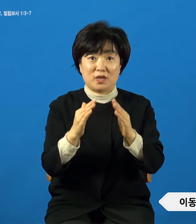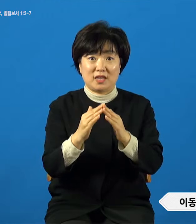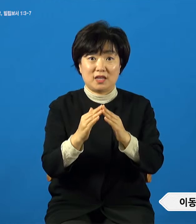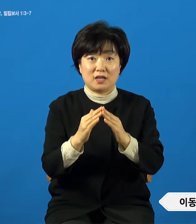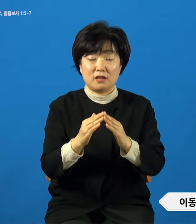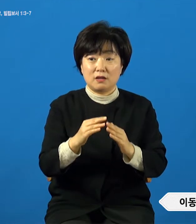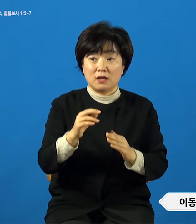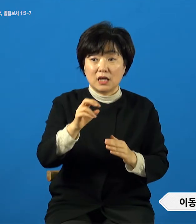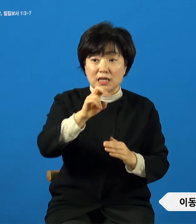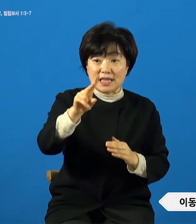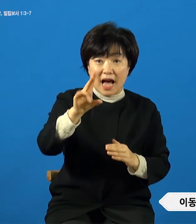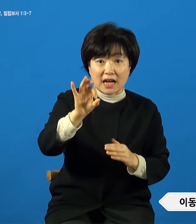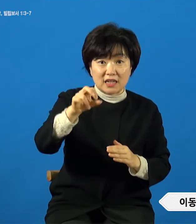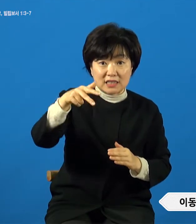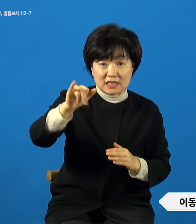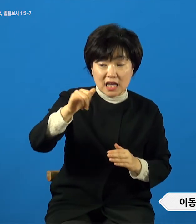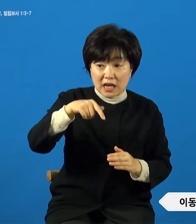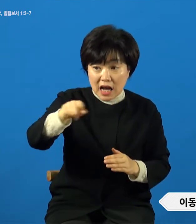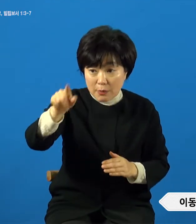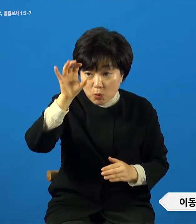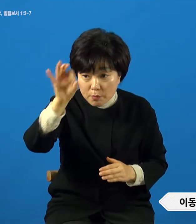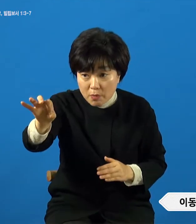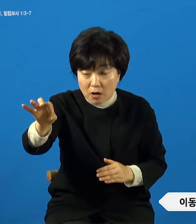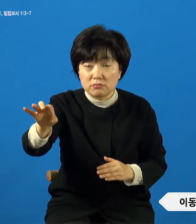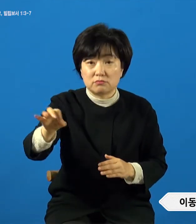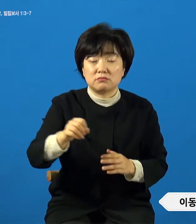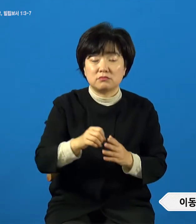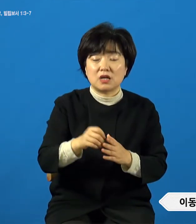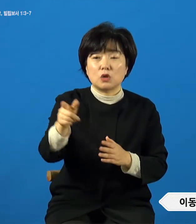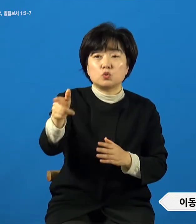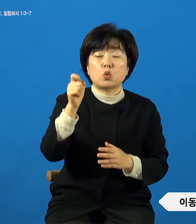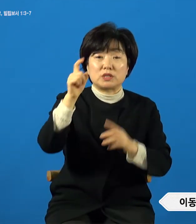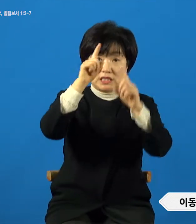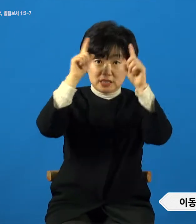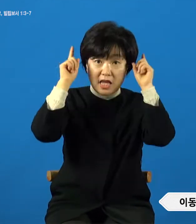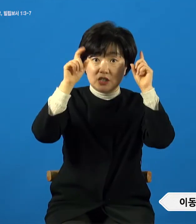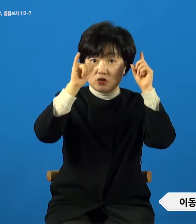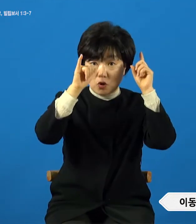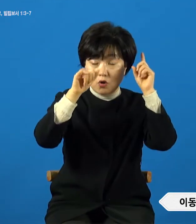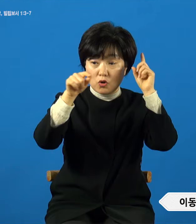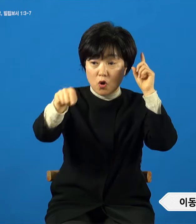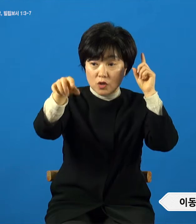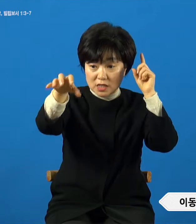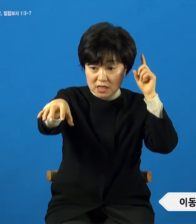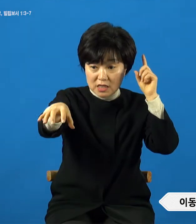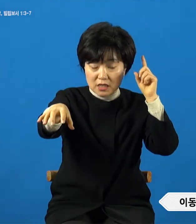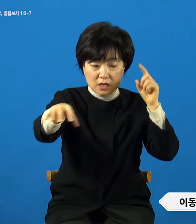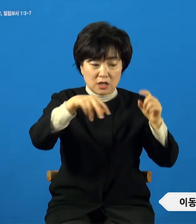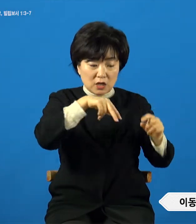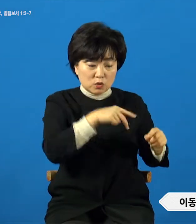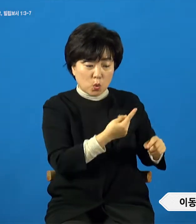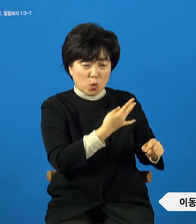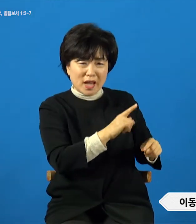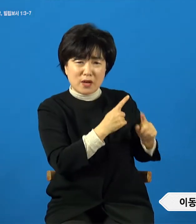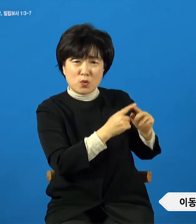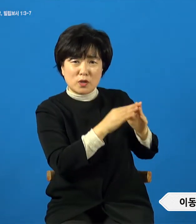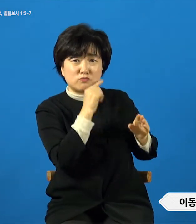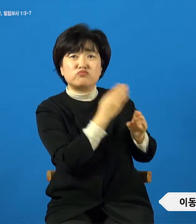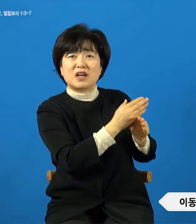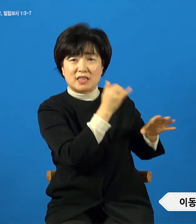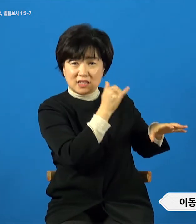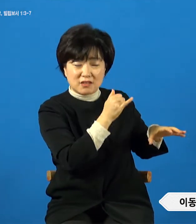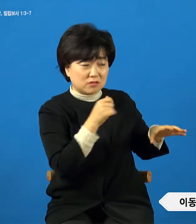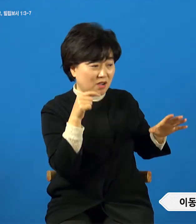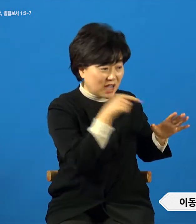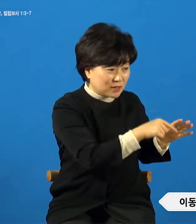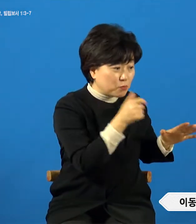가면 총회신학대학이 있습니다. 총회신학대학 안에 가면 지금 그 소래교회는 북녘 땅에 있기 때문에 갈 수가 없잖아요.